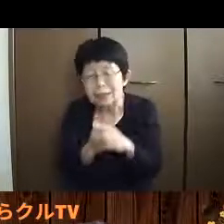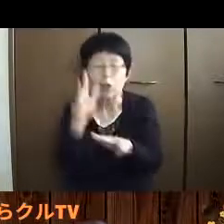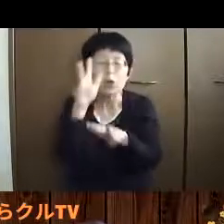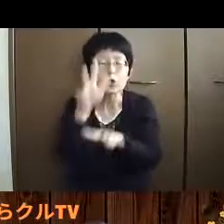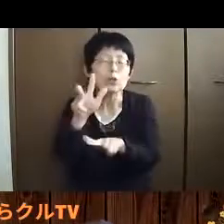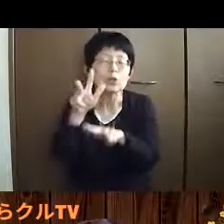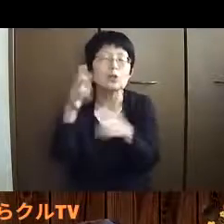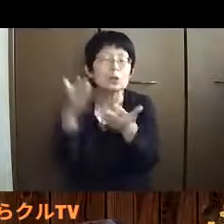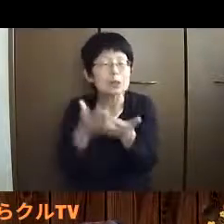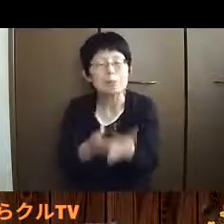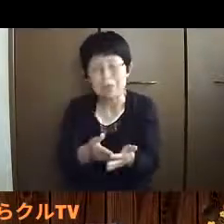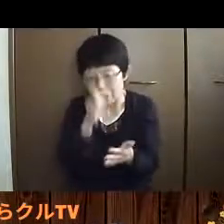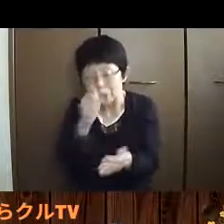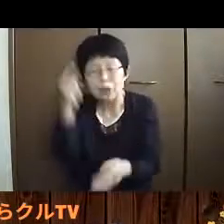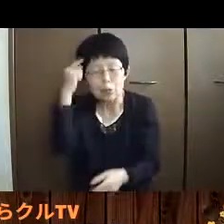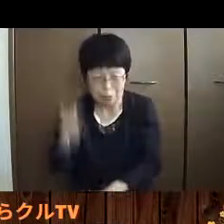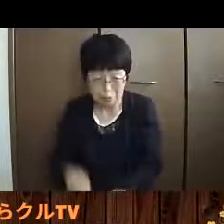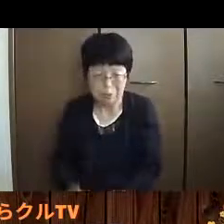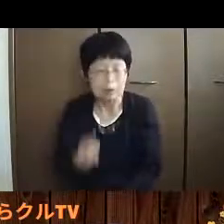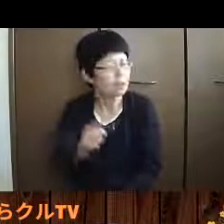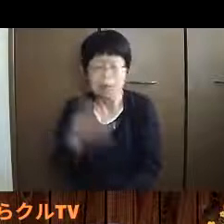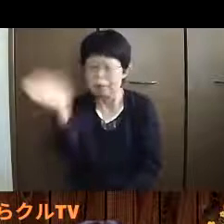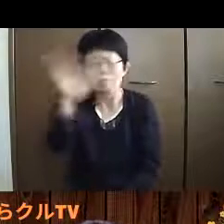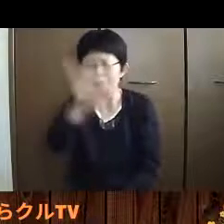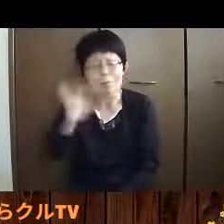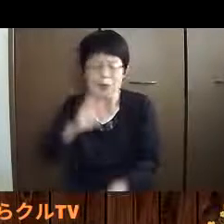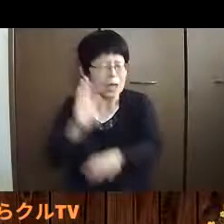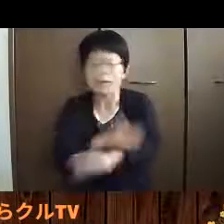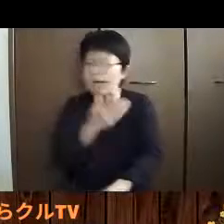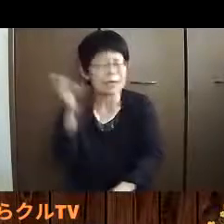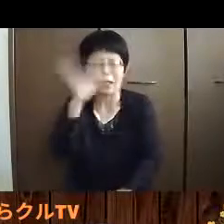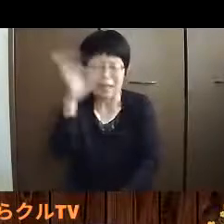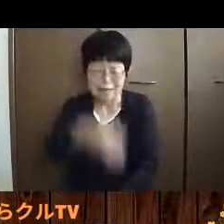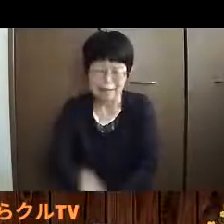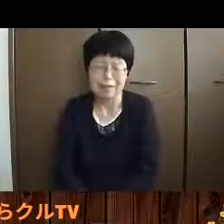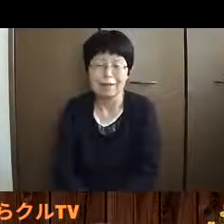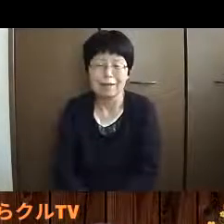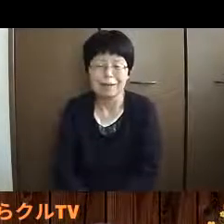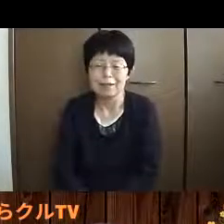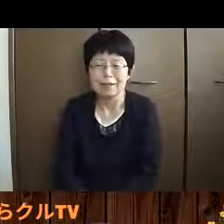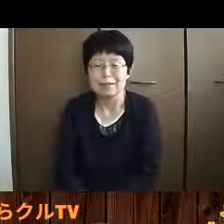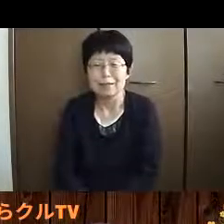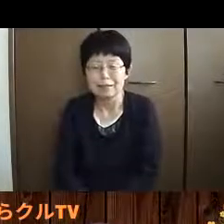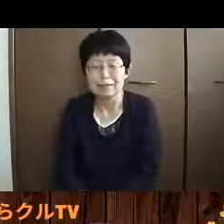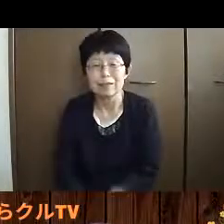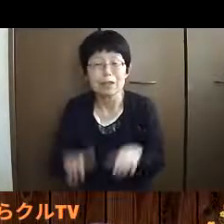じゃないですよね。すごい、まあね、今のまたクオリティっていうのがすごい。 はい